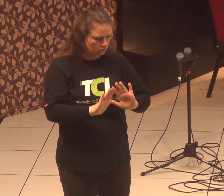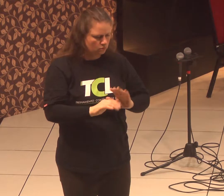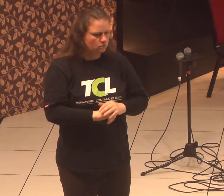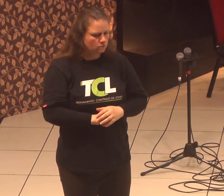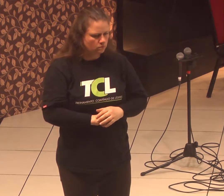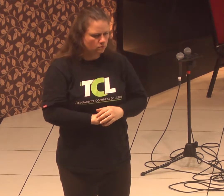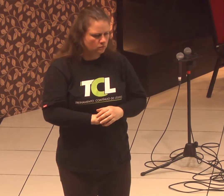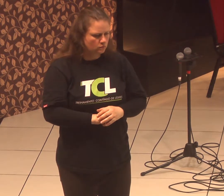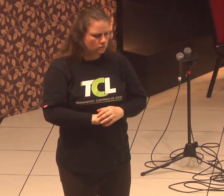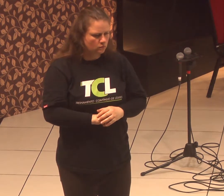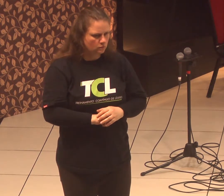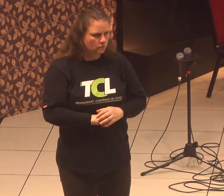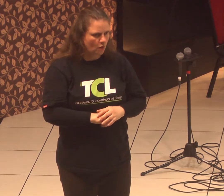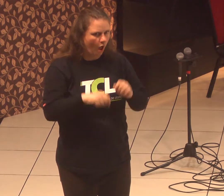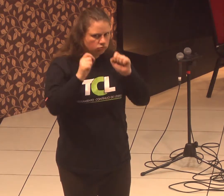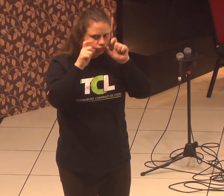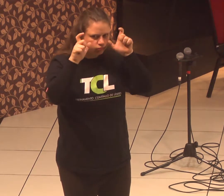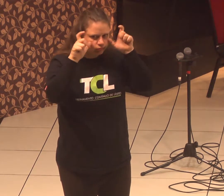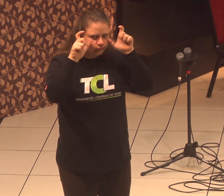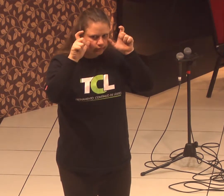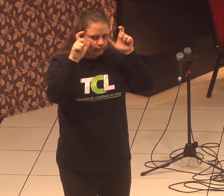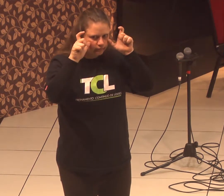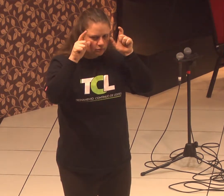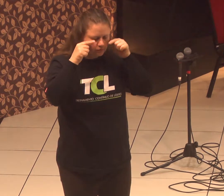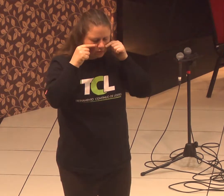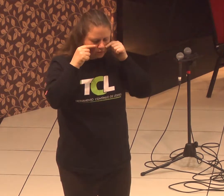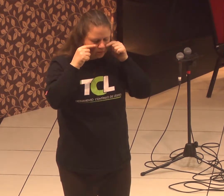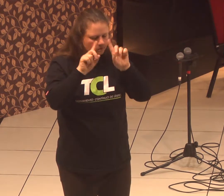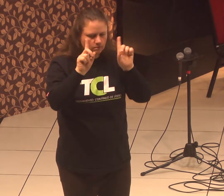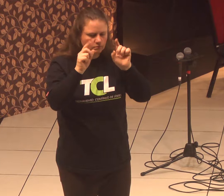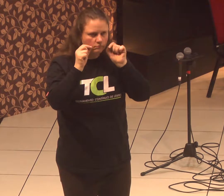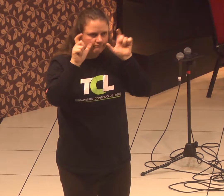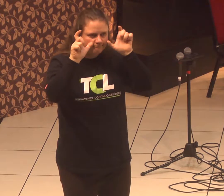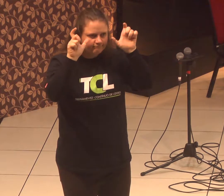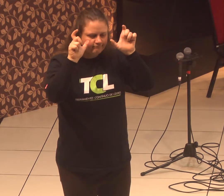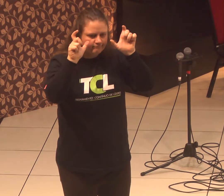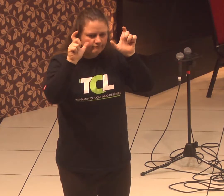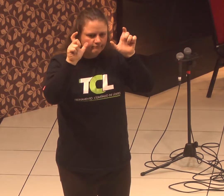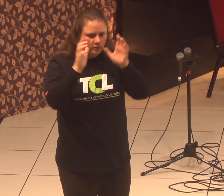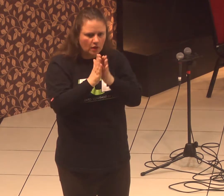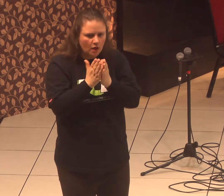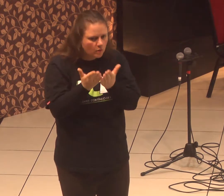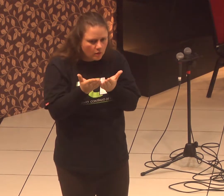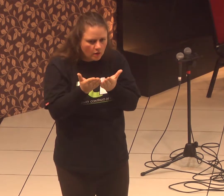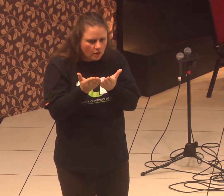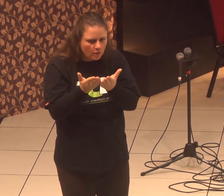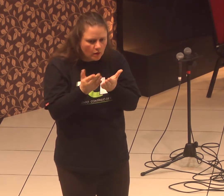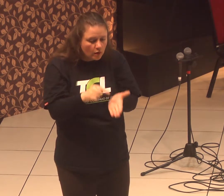com os meus olhos abertos. Em nenhum lugar da Bíblia diz que a gente tem que orar com o olho